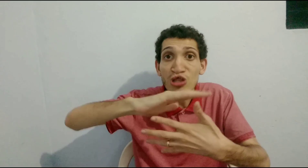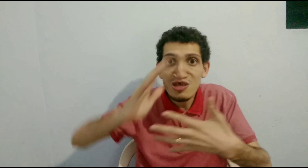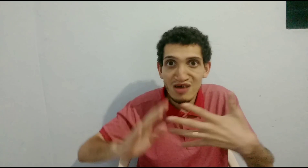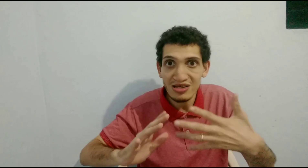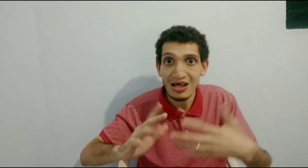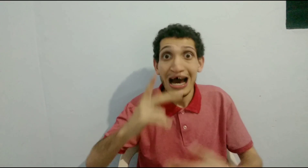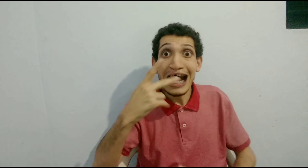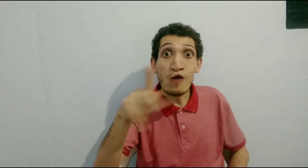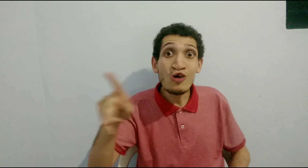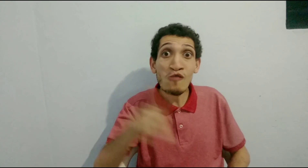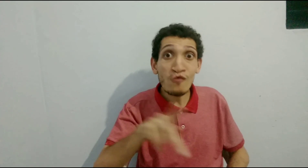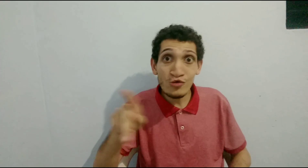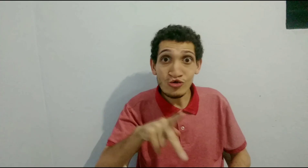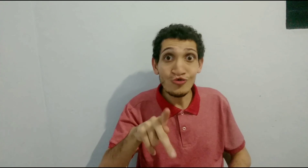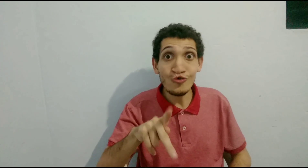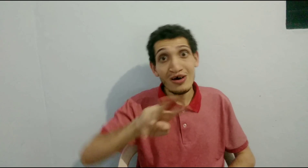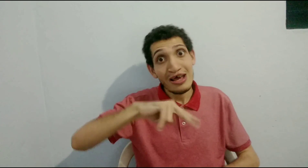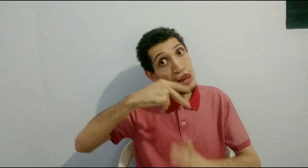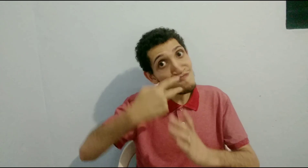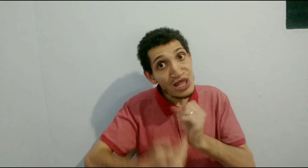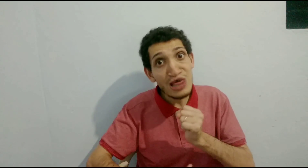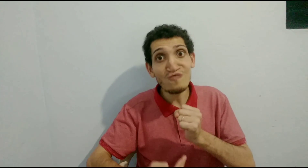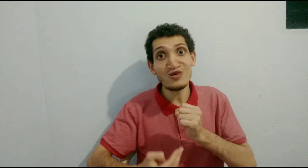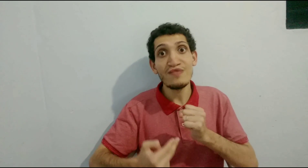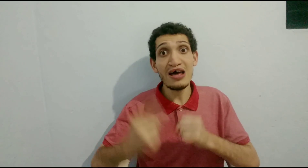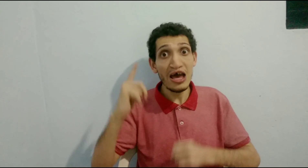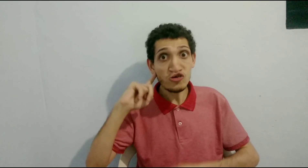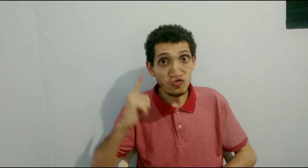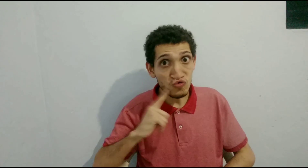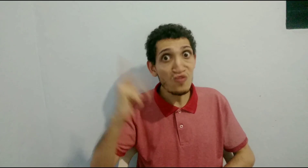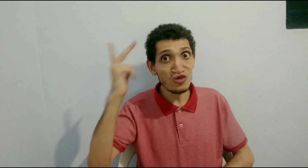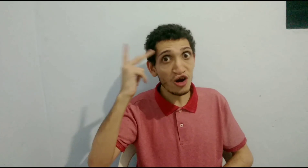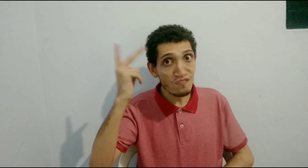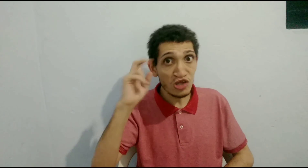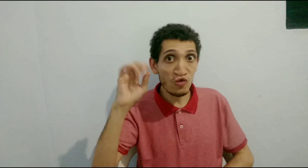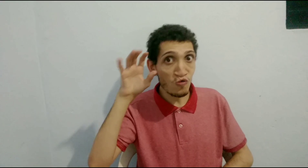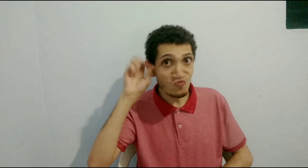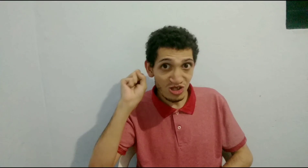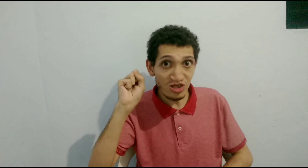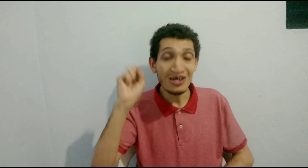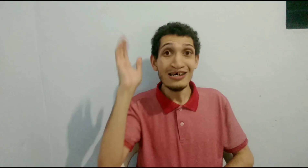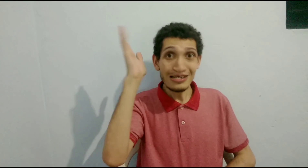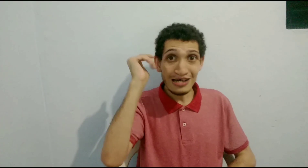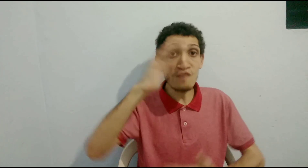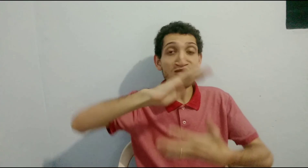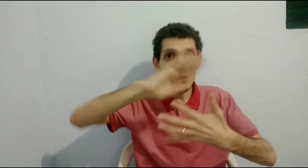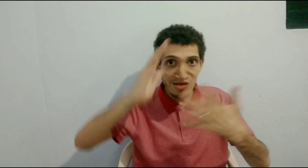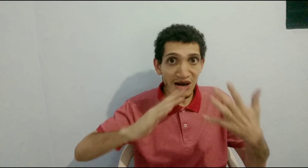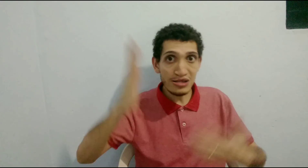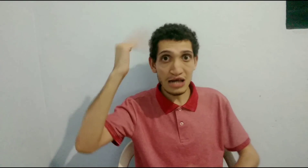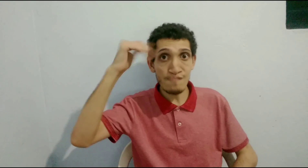de livros. O seu professor, ele é milímetro, né? É surdo, geralmente, é ouvinte. Sabe livros, sabe